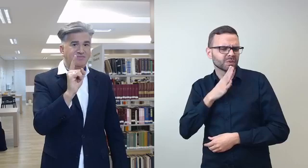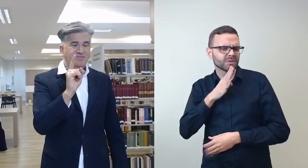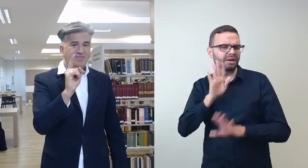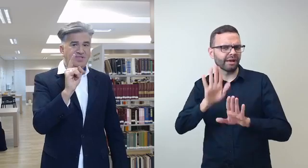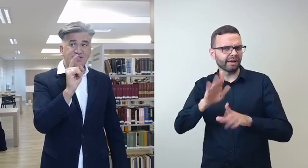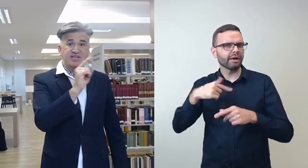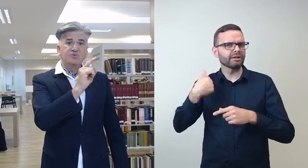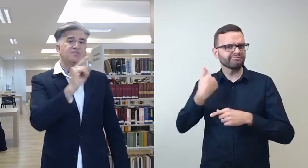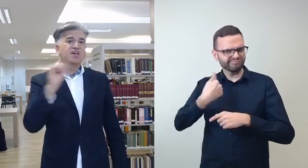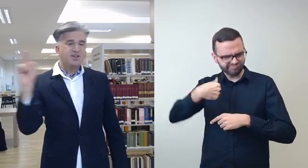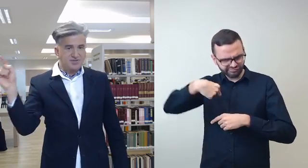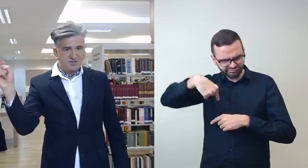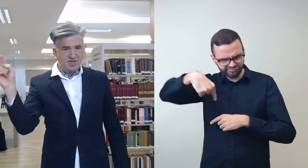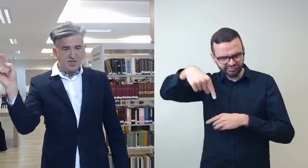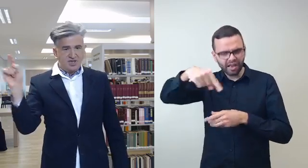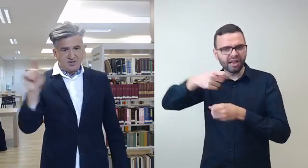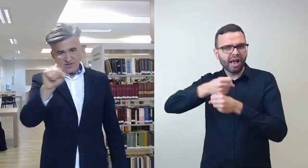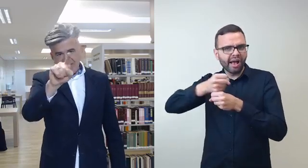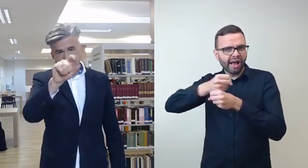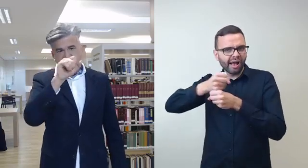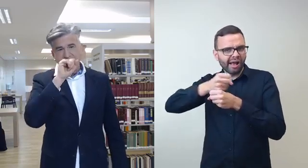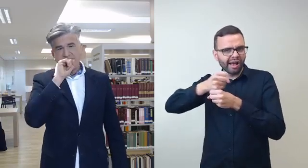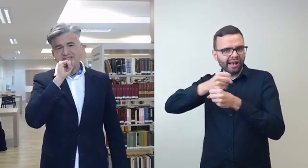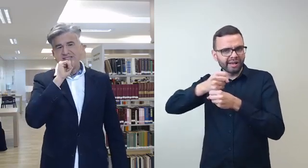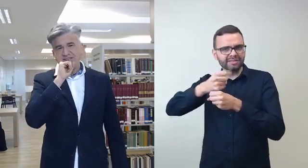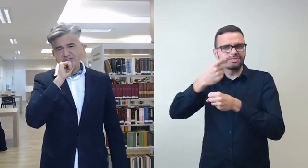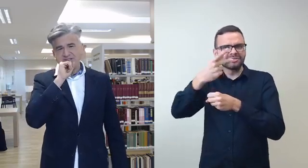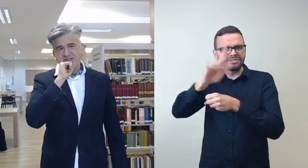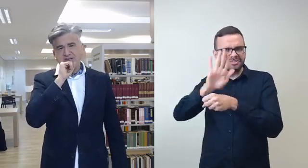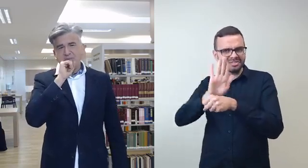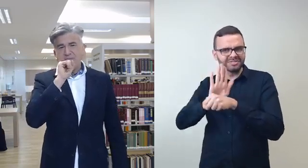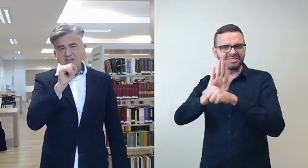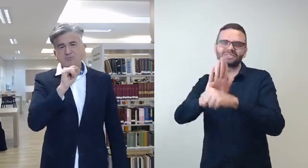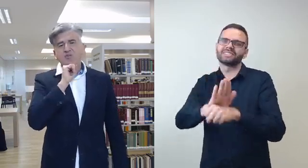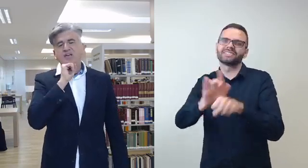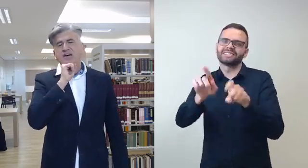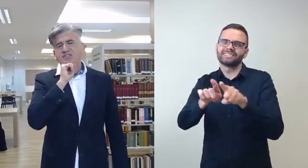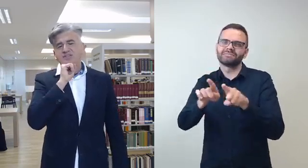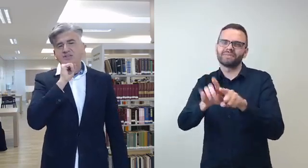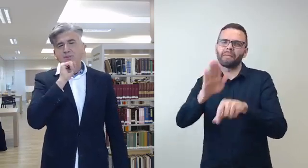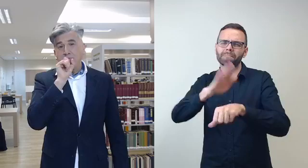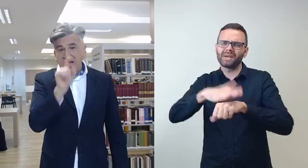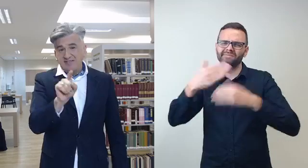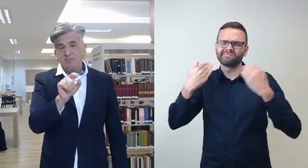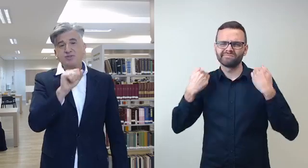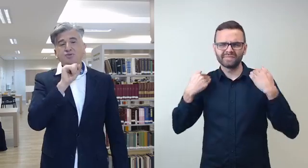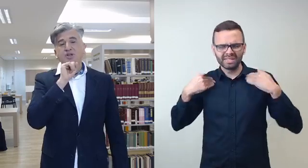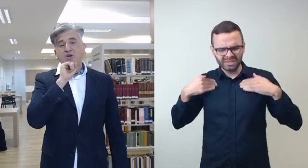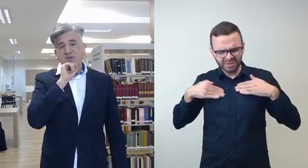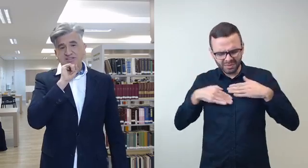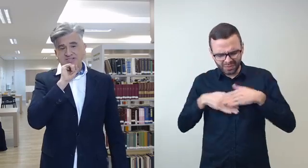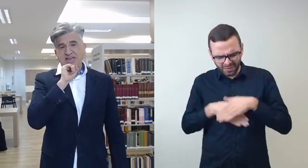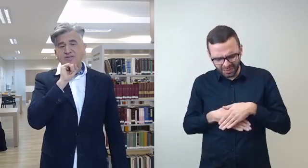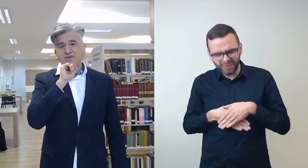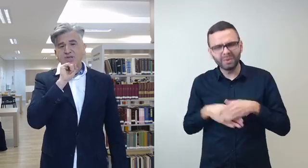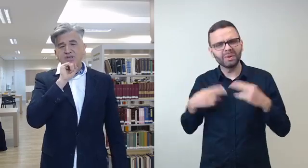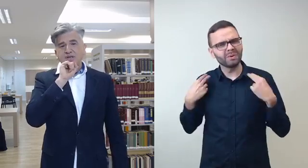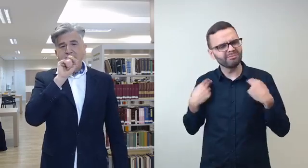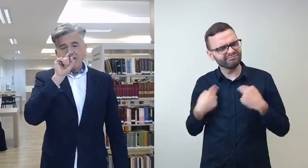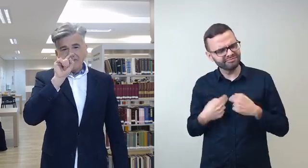percorrer. E são os anos que vão dar essa capacidade. Mais humildade, mais abertura ao